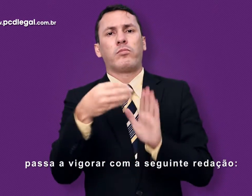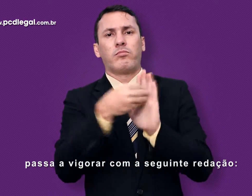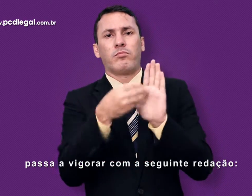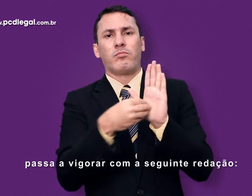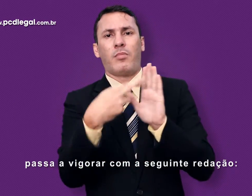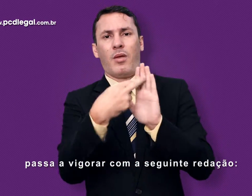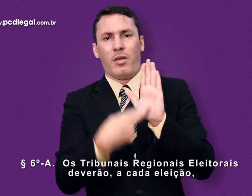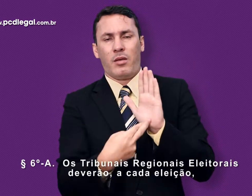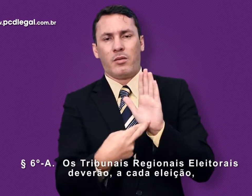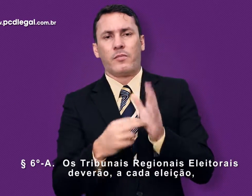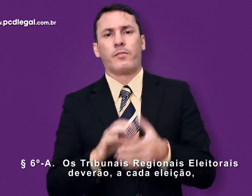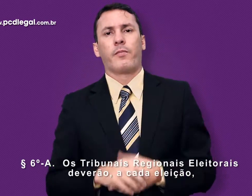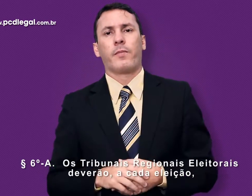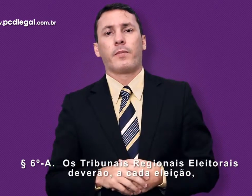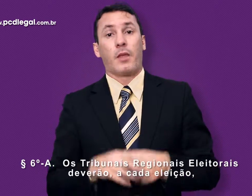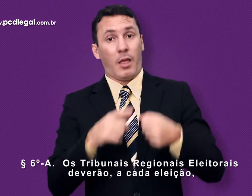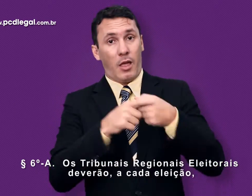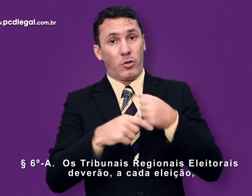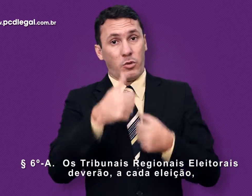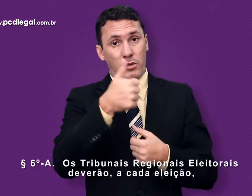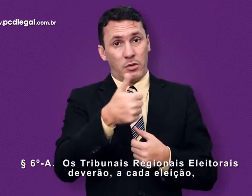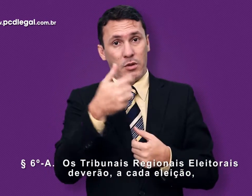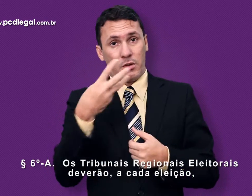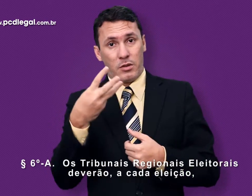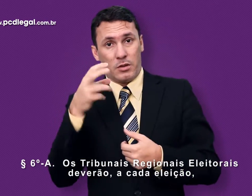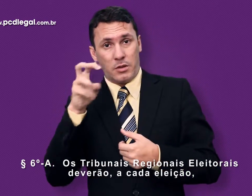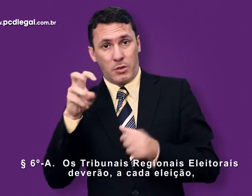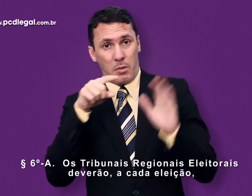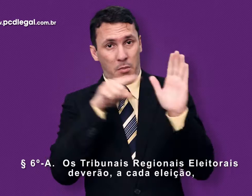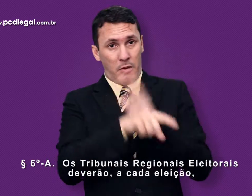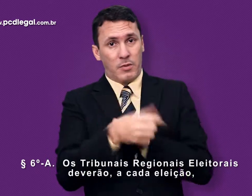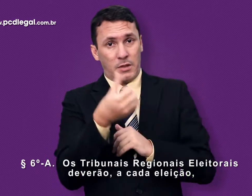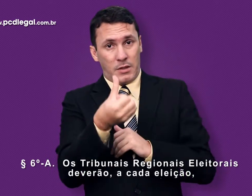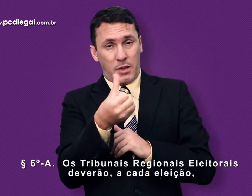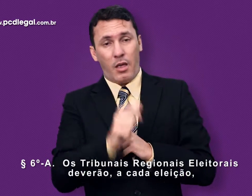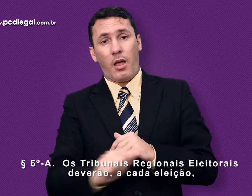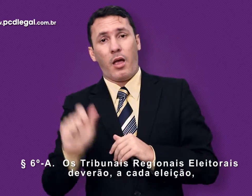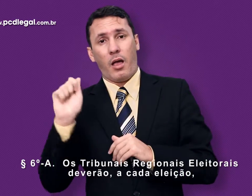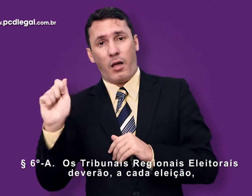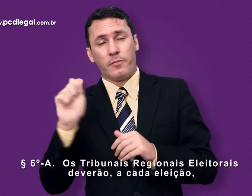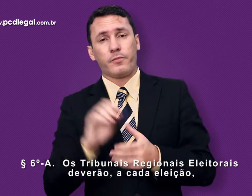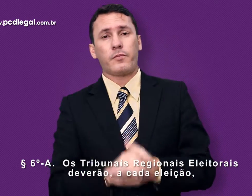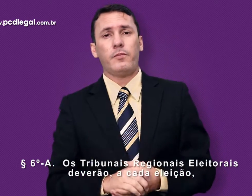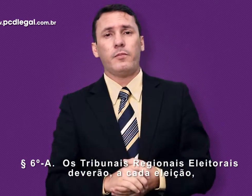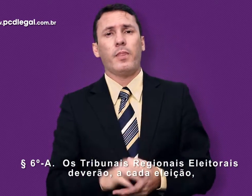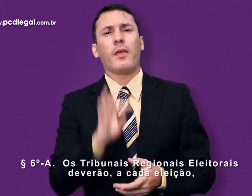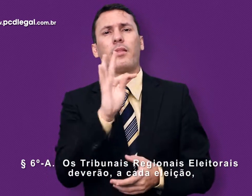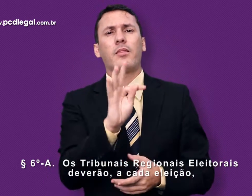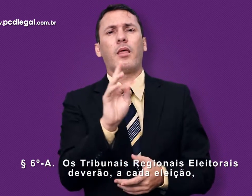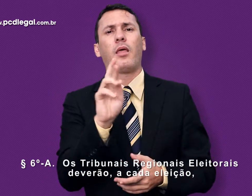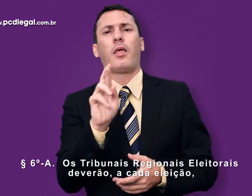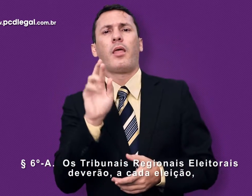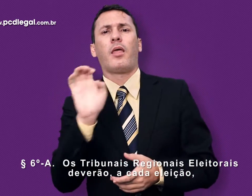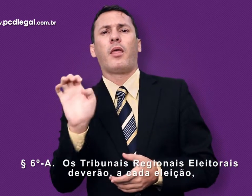redação. Artigo 135, parágrafo 6º-A. Os tribunais regionais